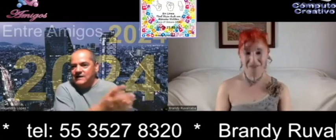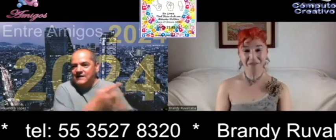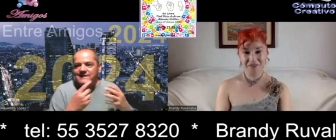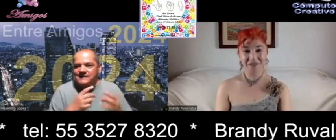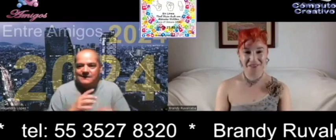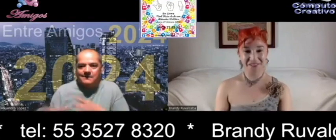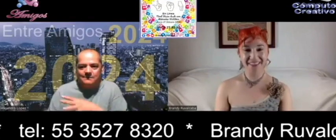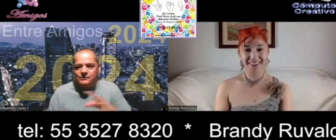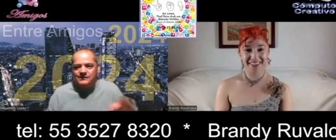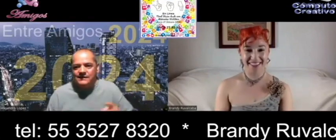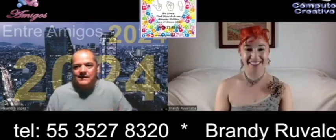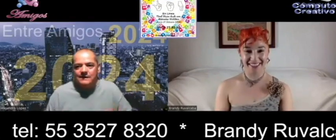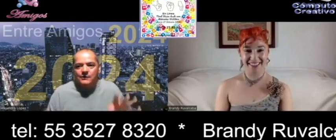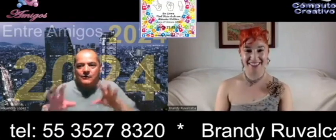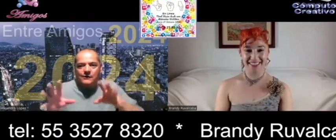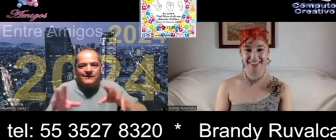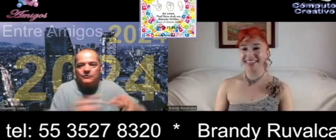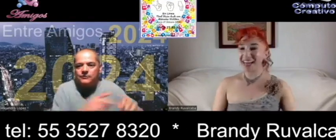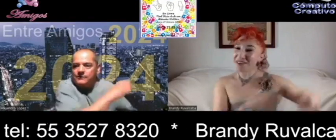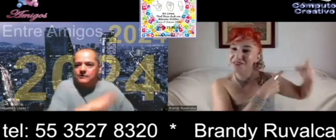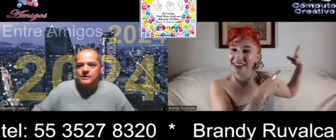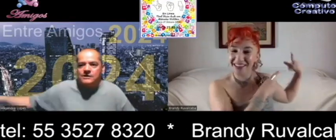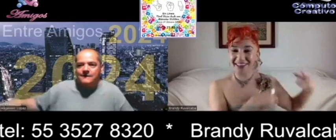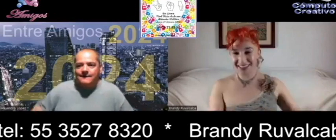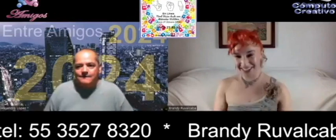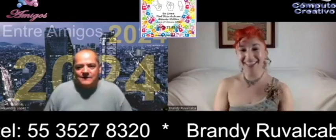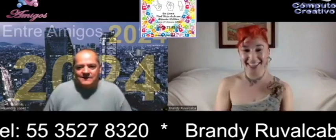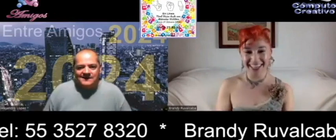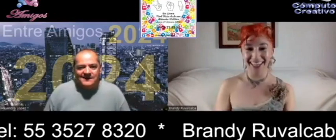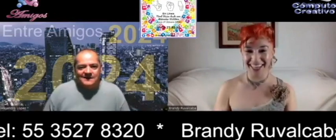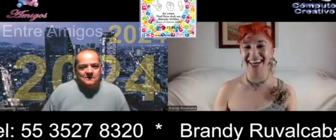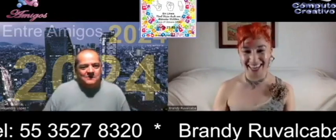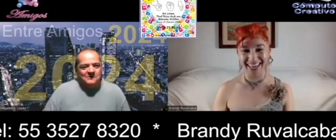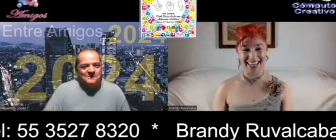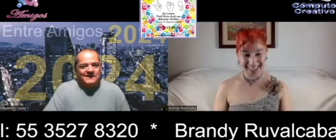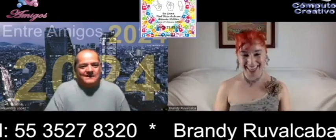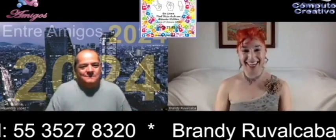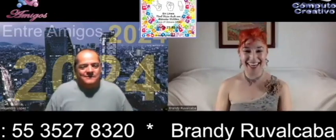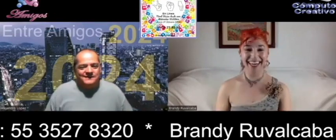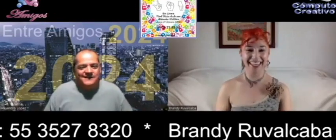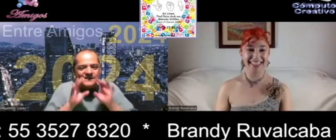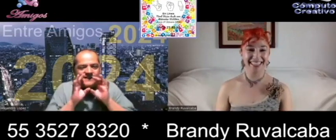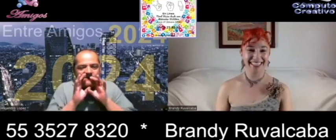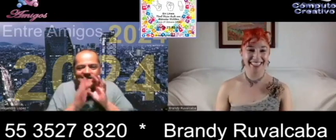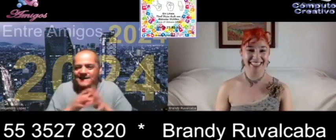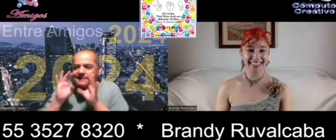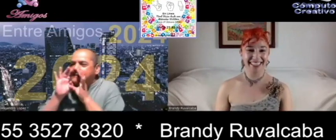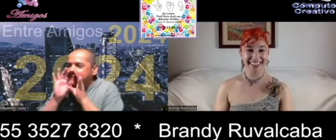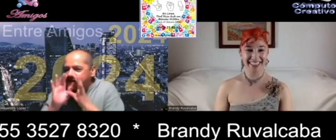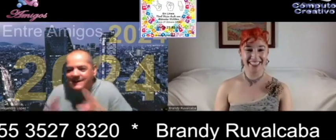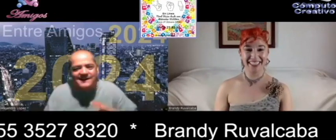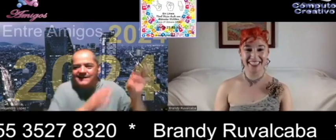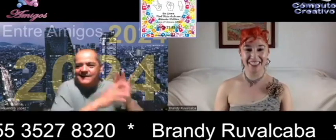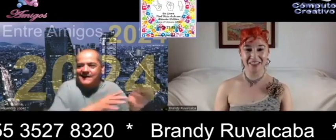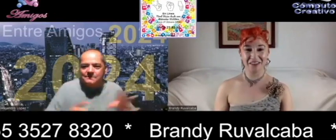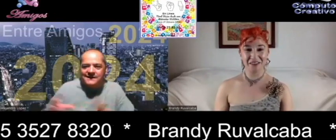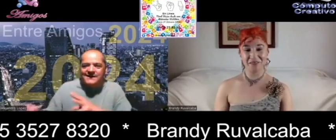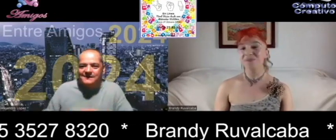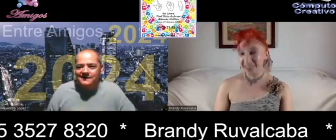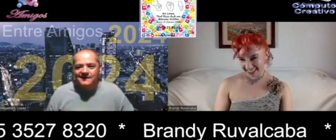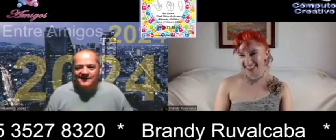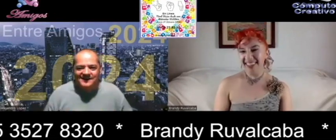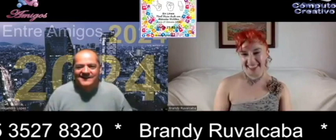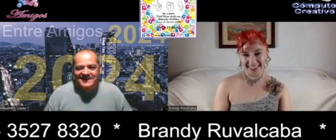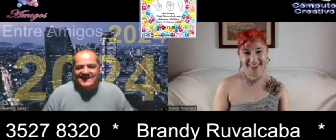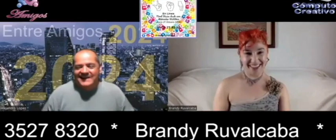y tú saliste y te vimos y bueno, ahorita ay, les pero doy el organiza. fin. Sí, como comentábamos, de ya llegué vieja, ya me voy vieja y cámbiate,